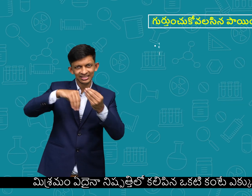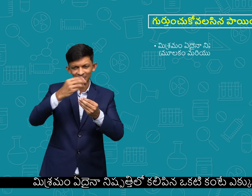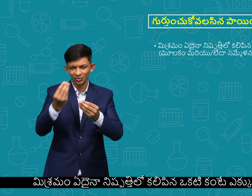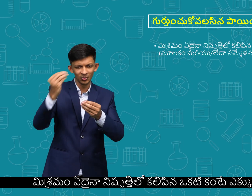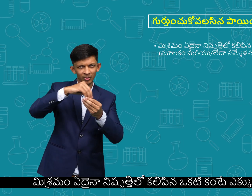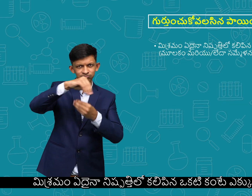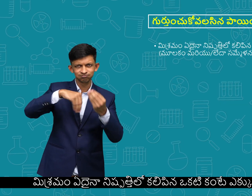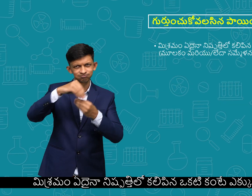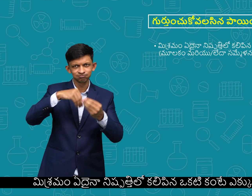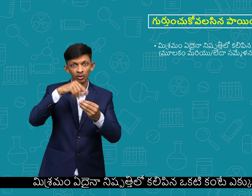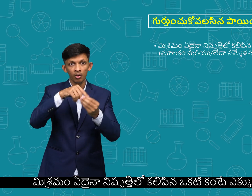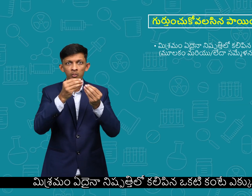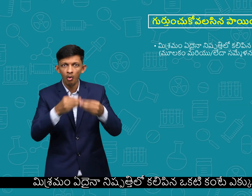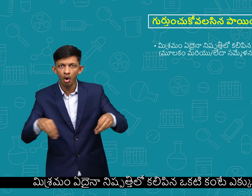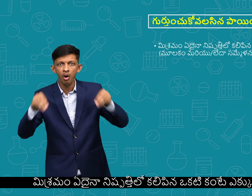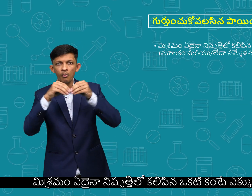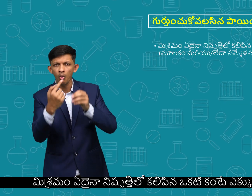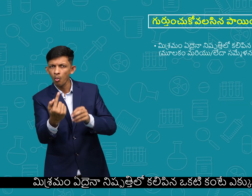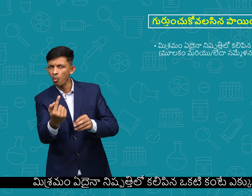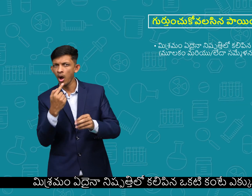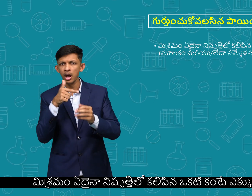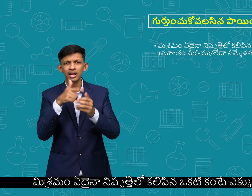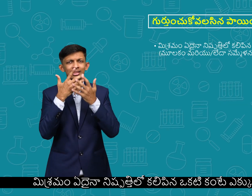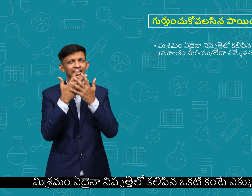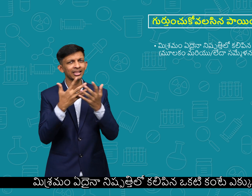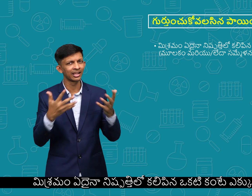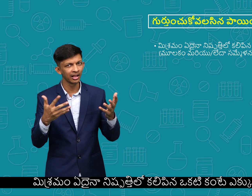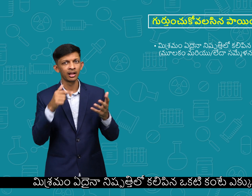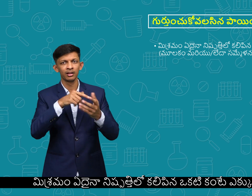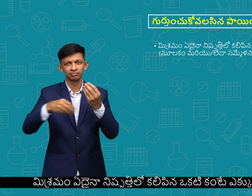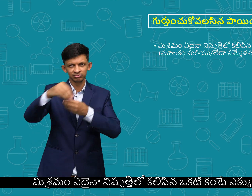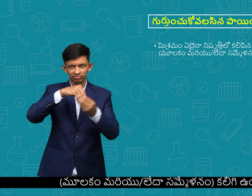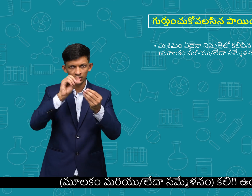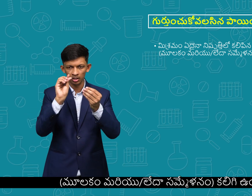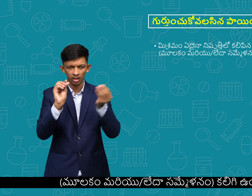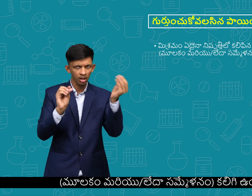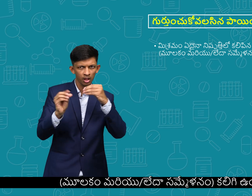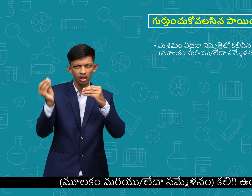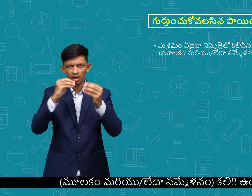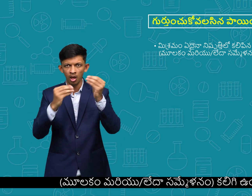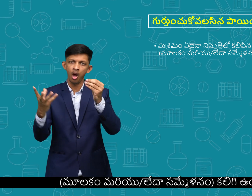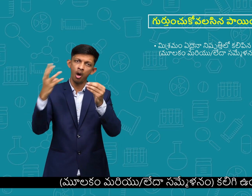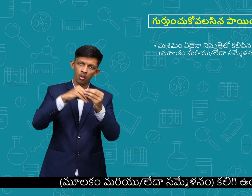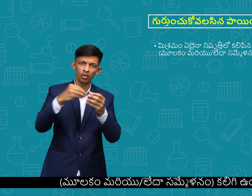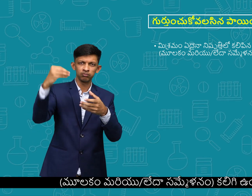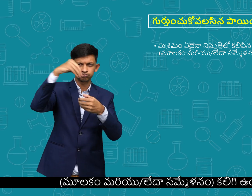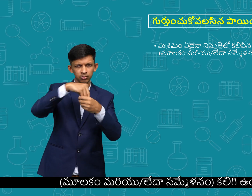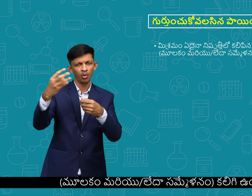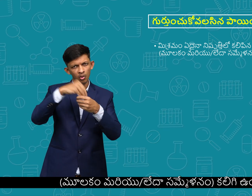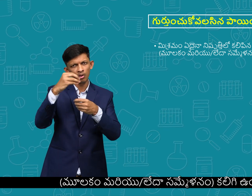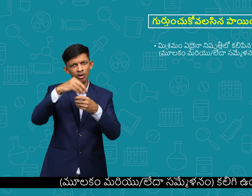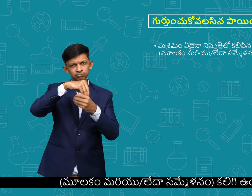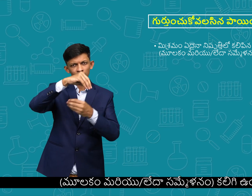మిశ్రమం ఏదైనా నిష్పత్తిలో కలిపిన 1 కంటే ఎక్కువ పదార్థాలను మూలకం మరియు